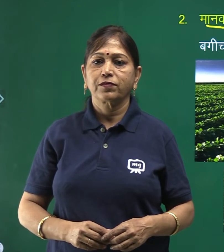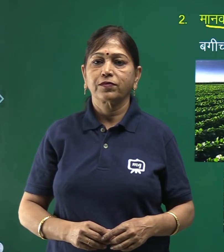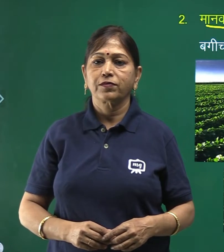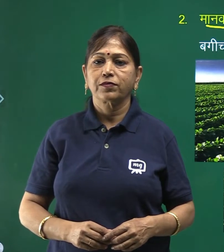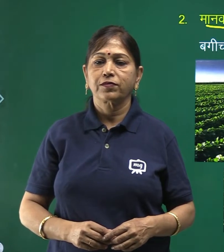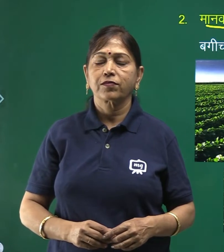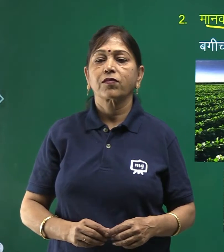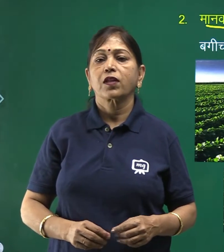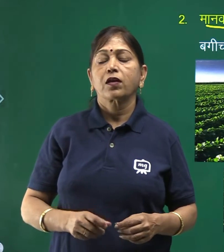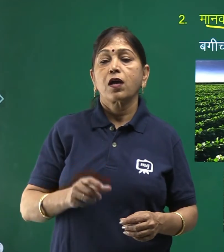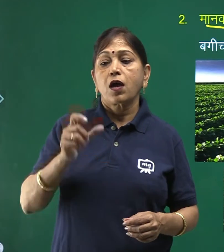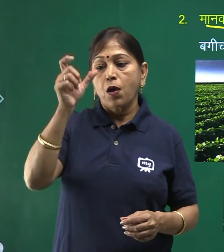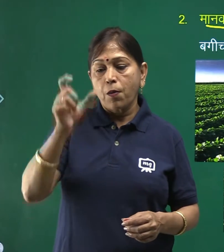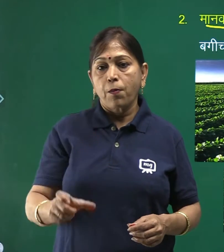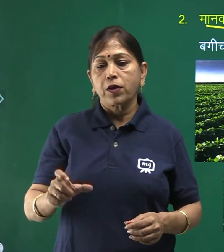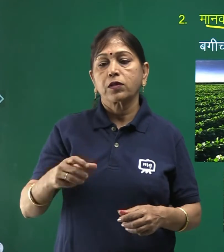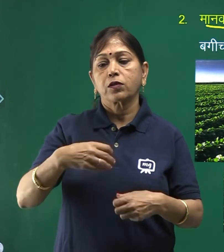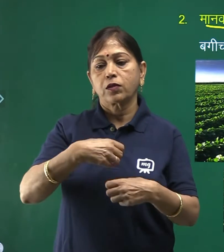मानव निर्मित पारितंत्र